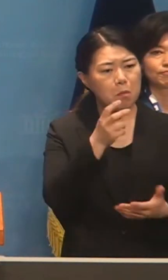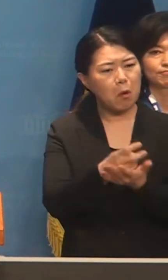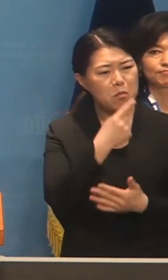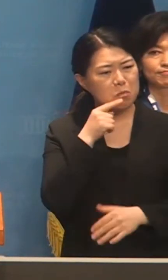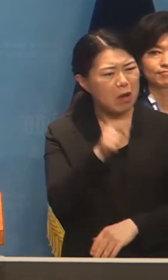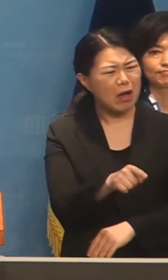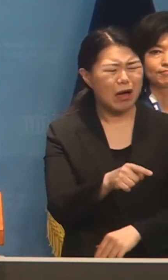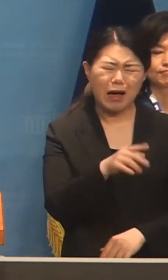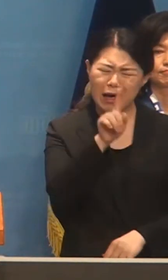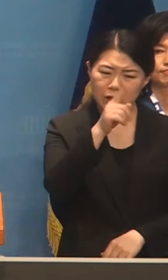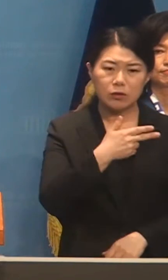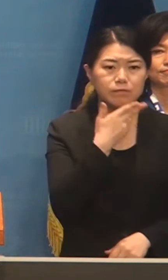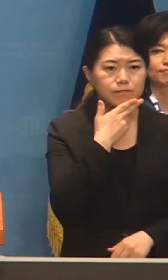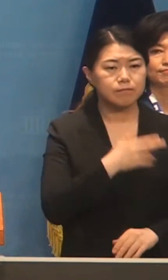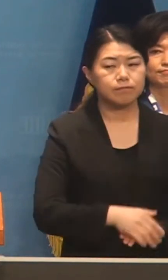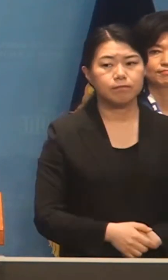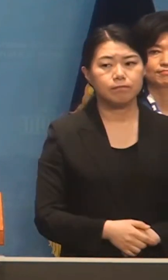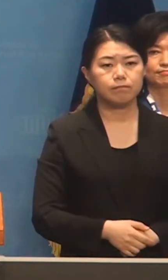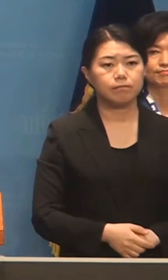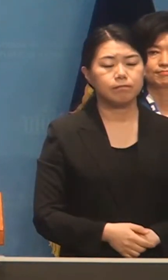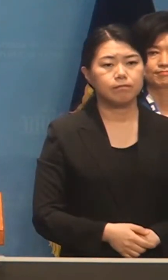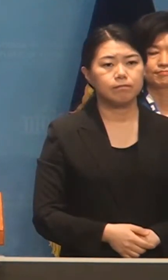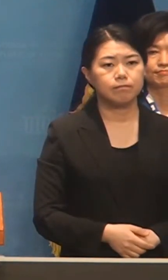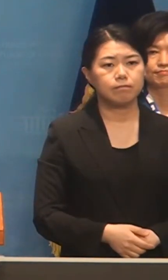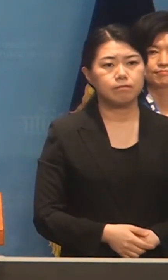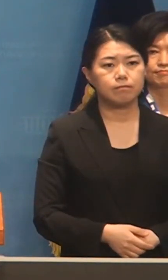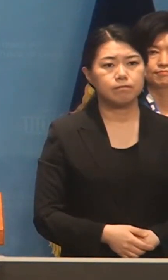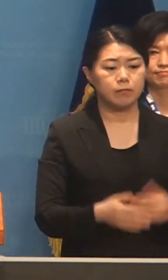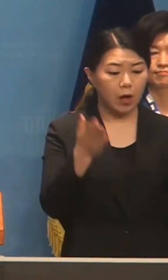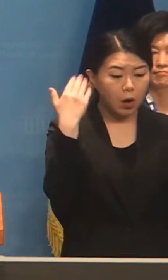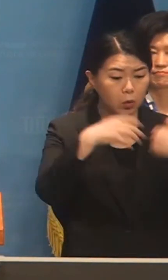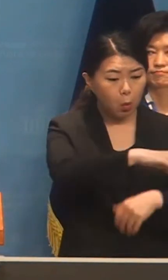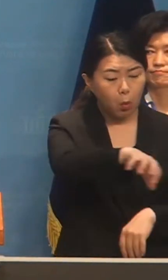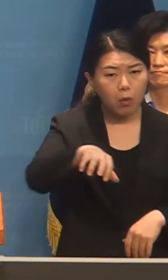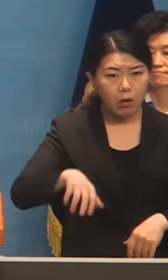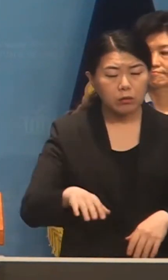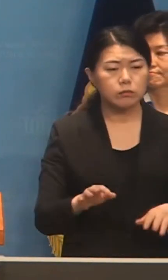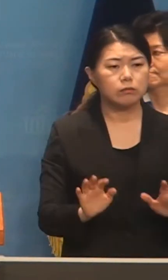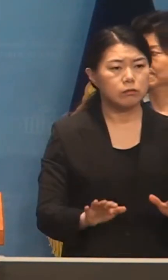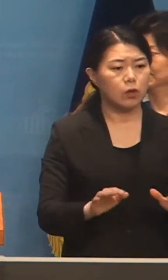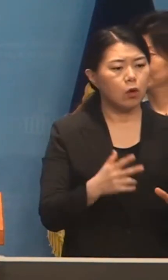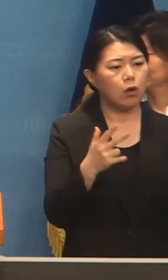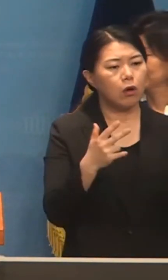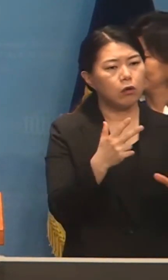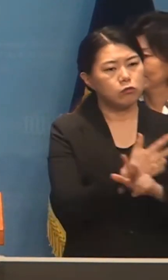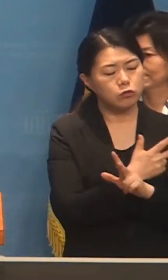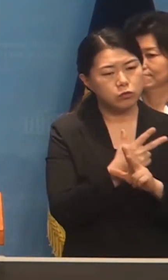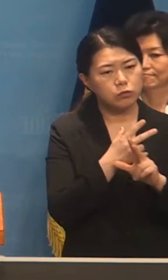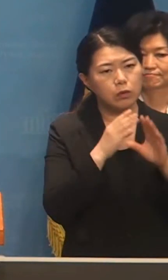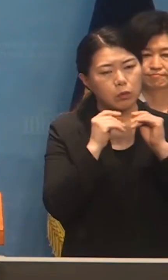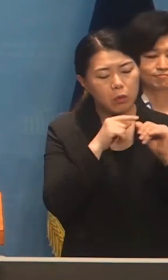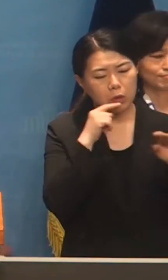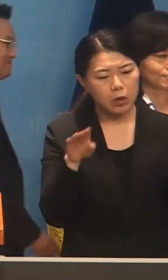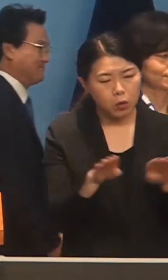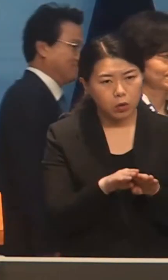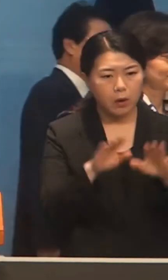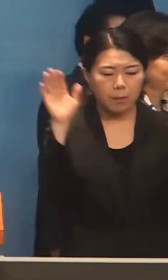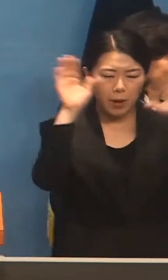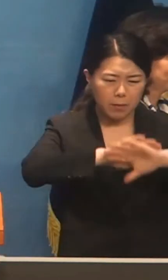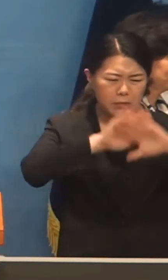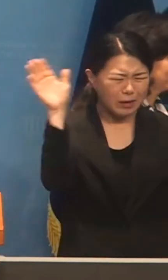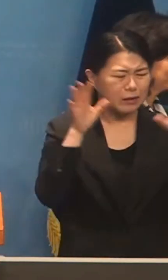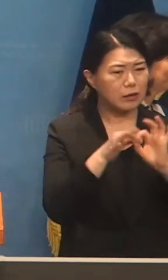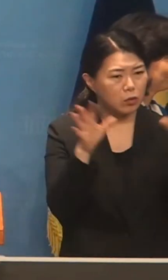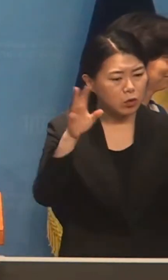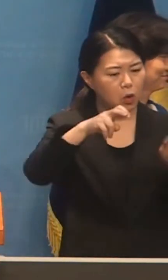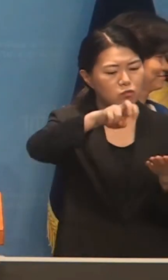이어진 사례는 단 한 건도 없었습니다. 학교 현장에서는 여전히 주말도 밤도 가리지 않고